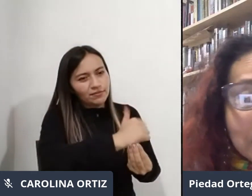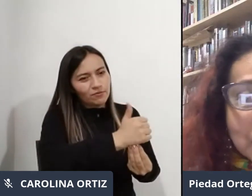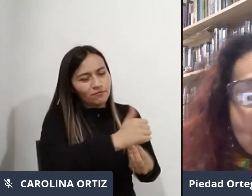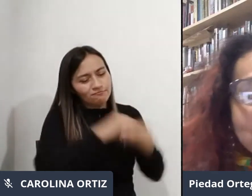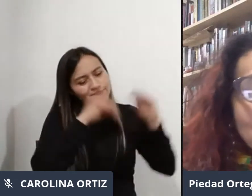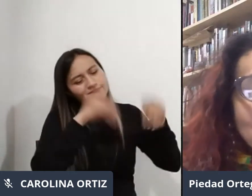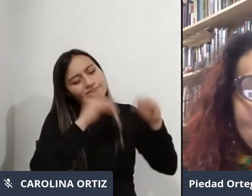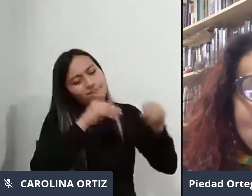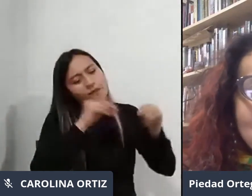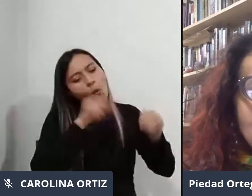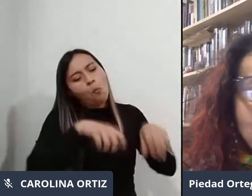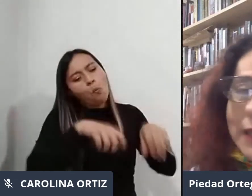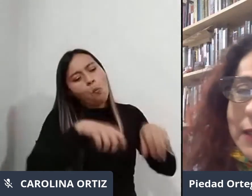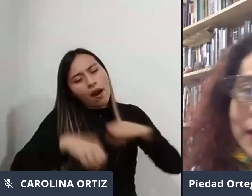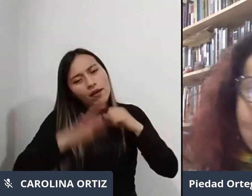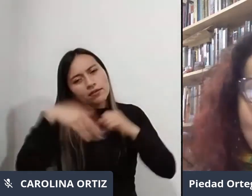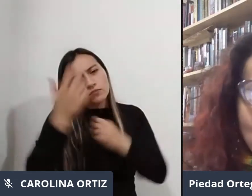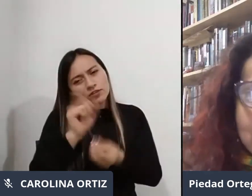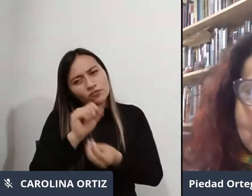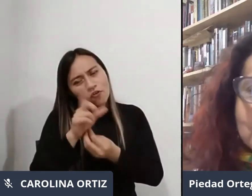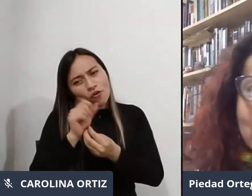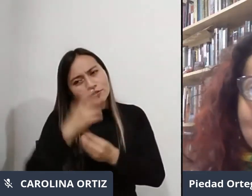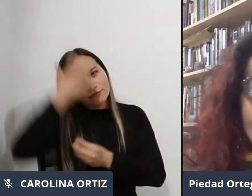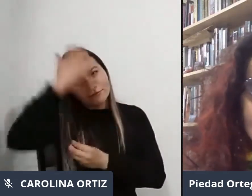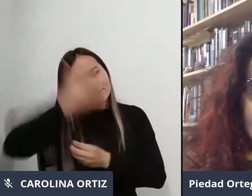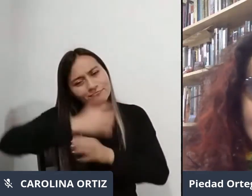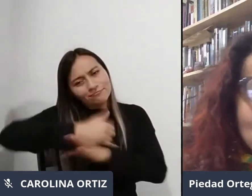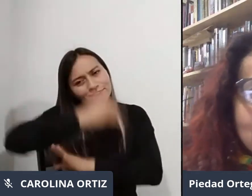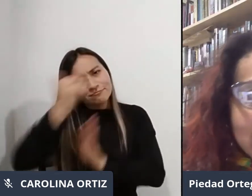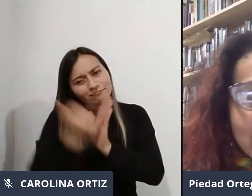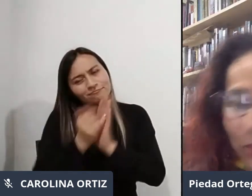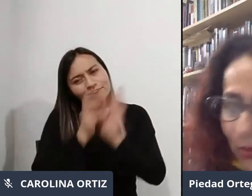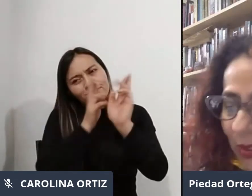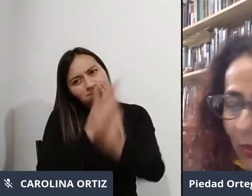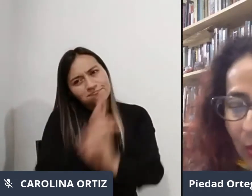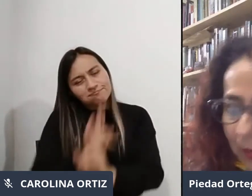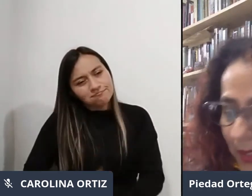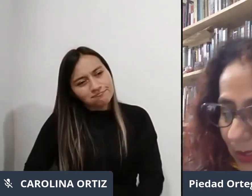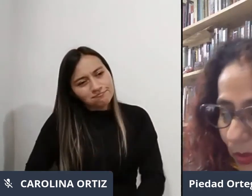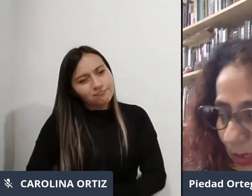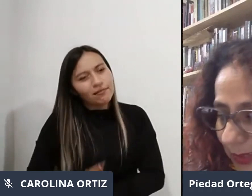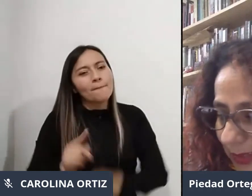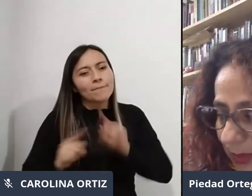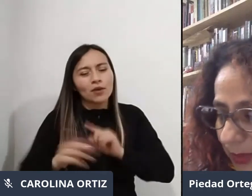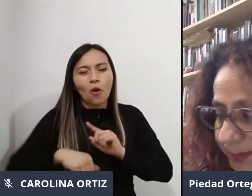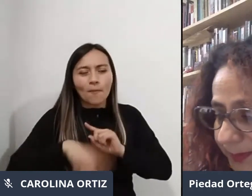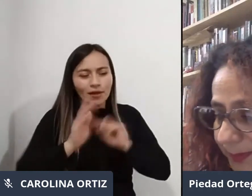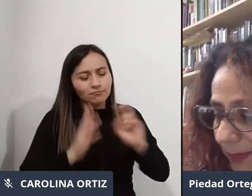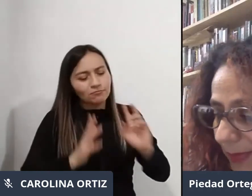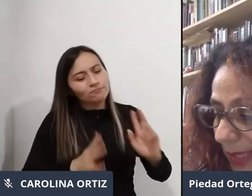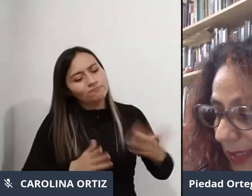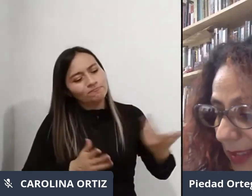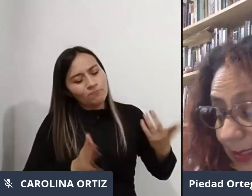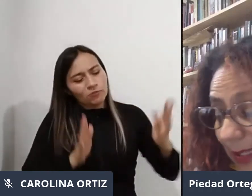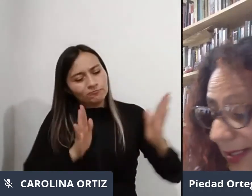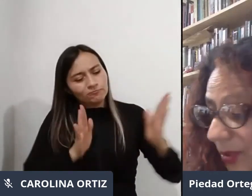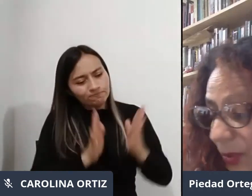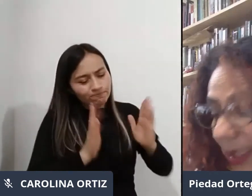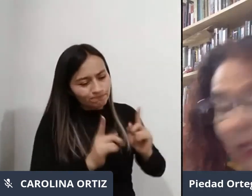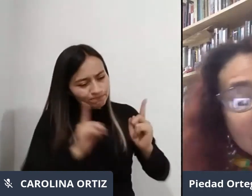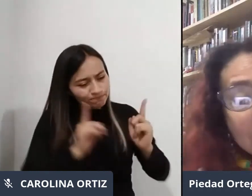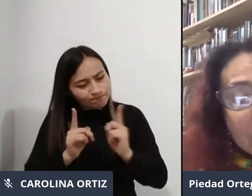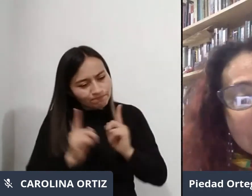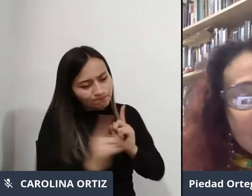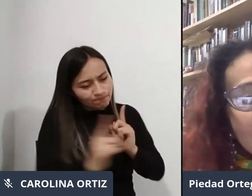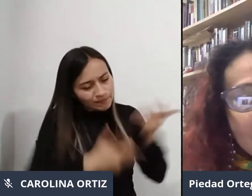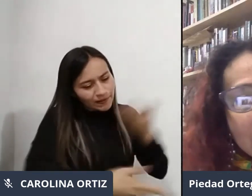también, por sobre todo, para tener encuentros, para la construcción del vínculo, del nucleamiento colectivo. Están las